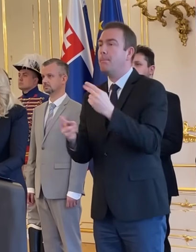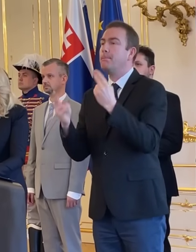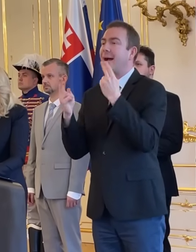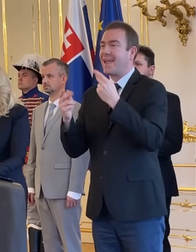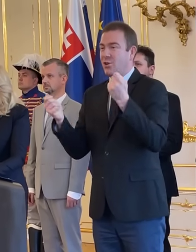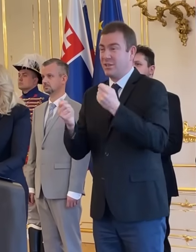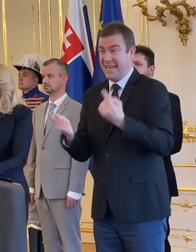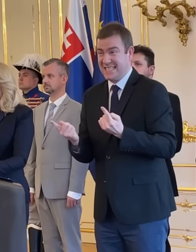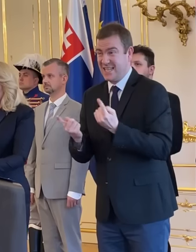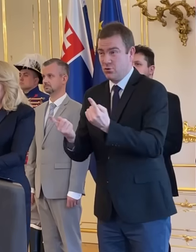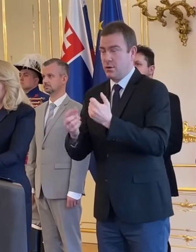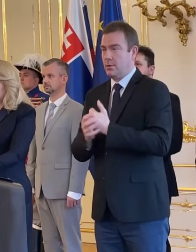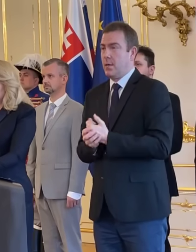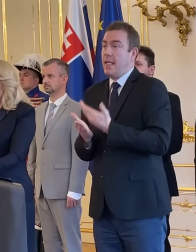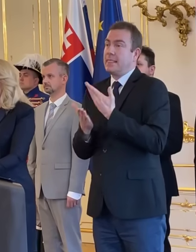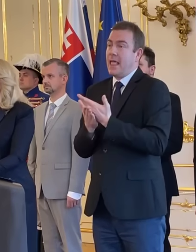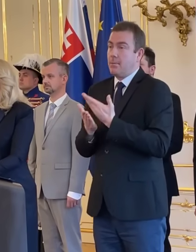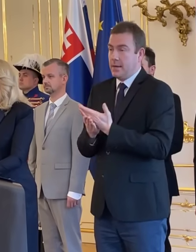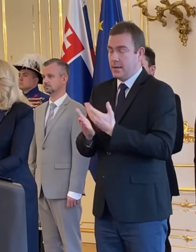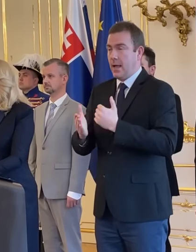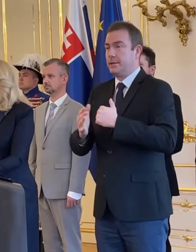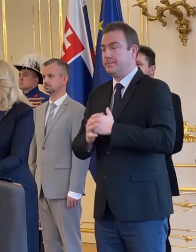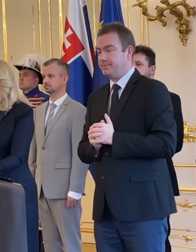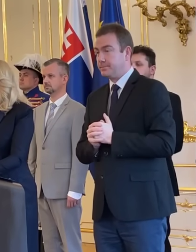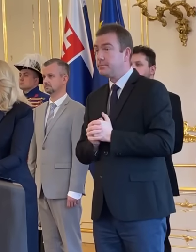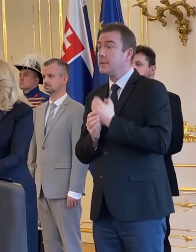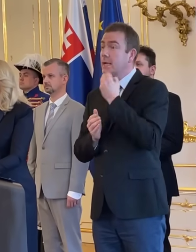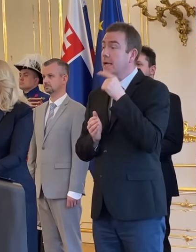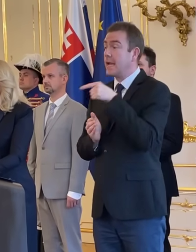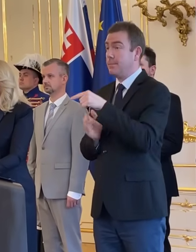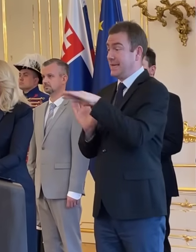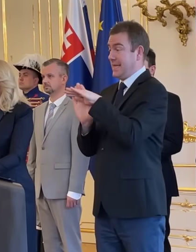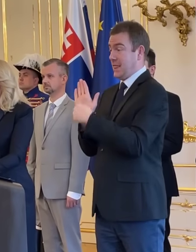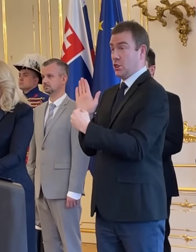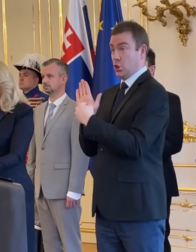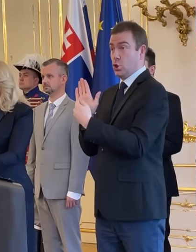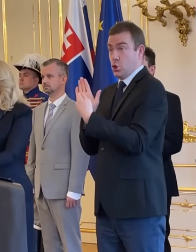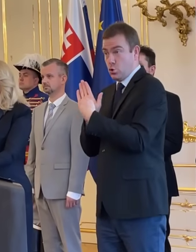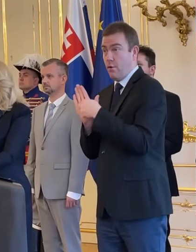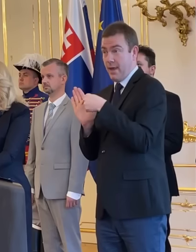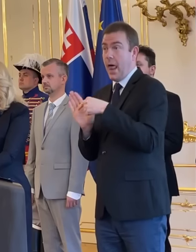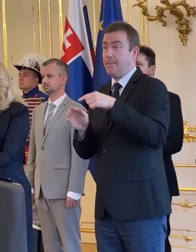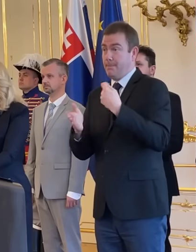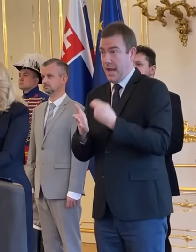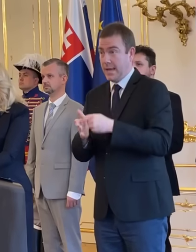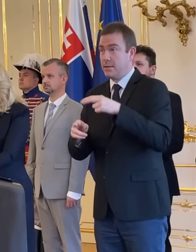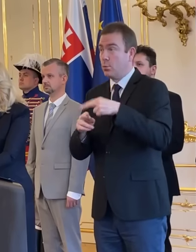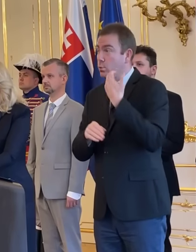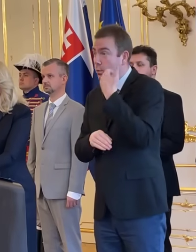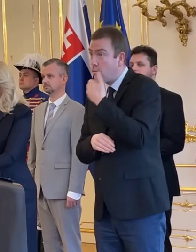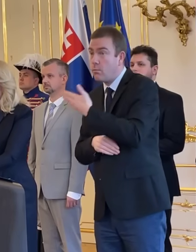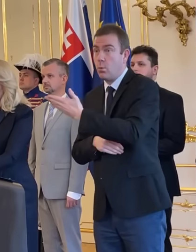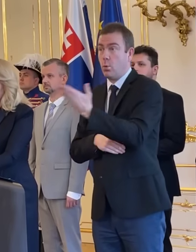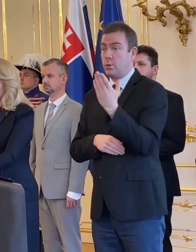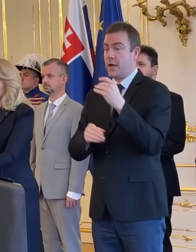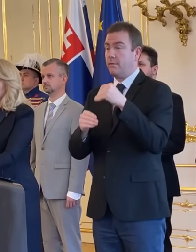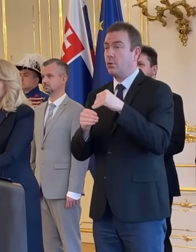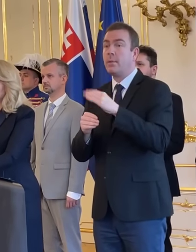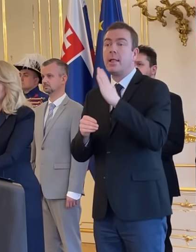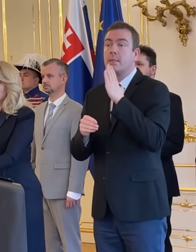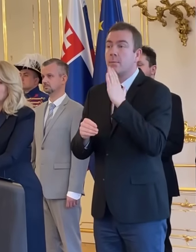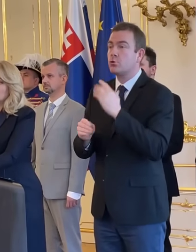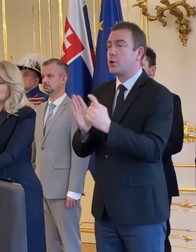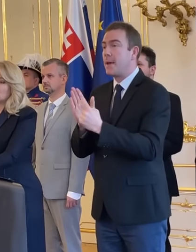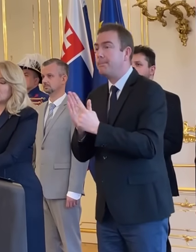činnosťou. Ak by čo i len na chvíľu vstúpila do účinnosti, tak vy, občania, sa už nikdy nedomôžete